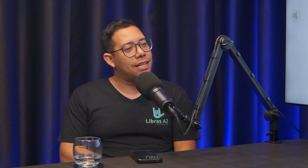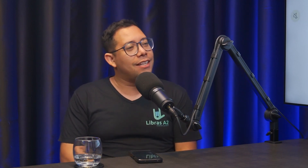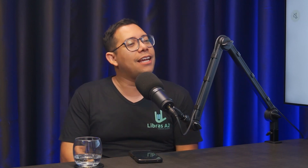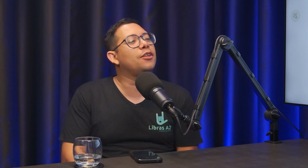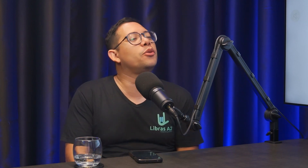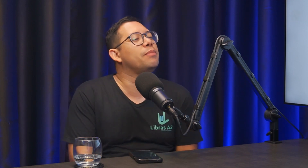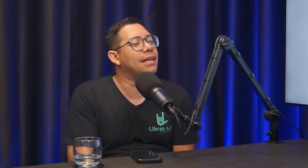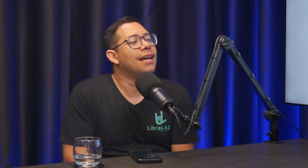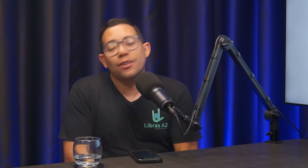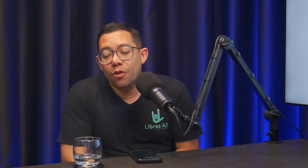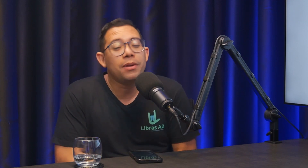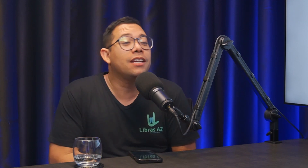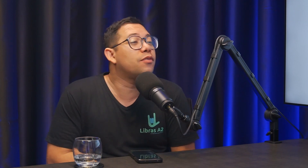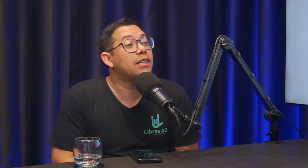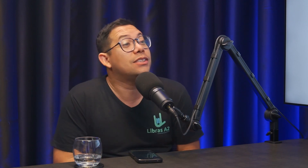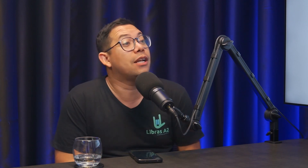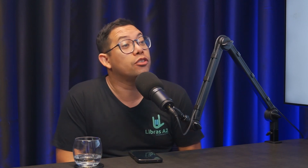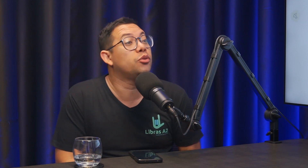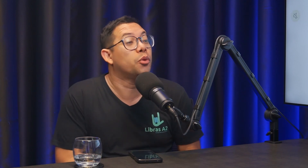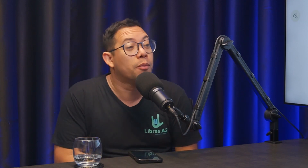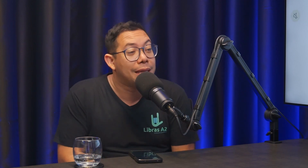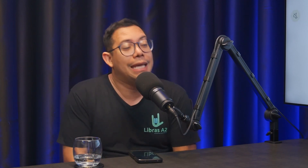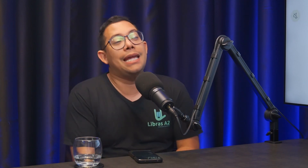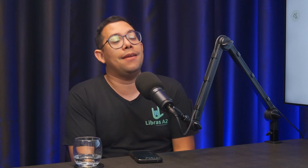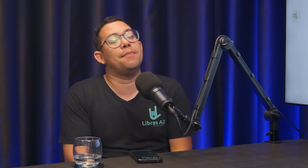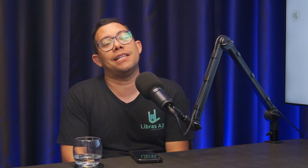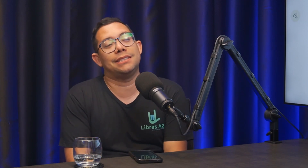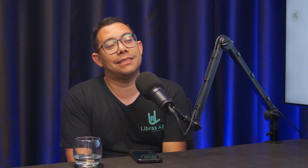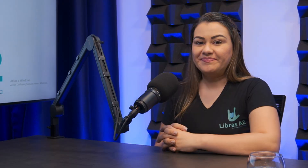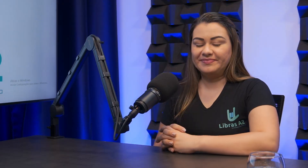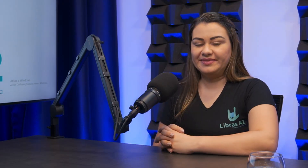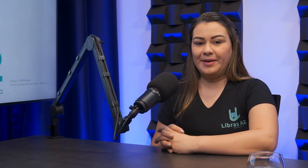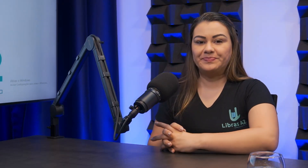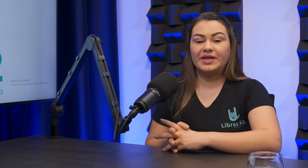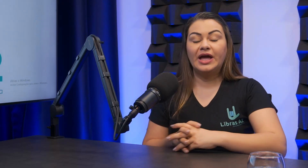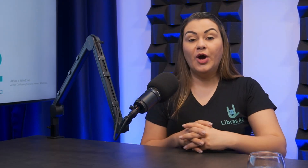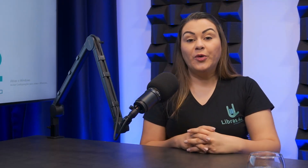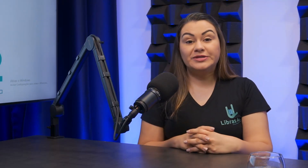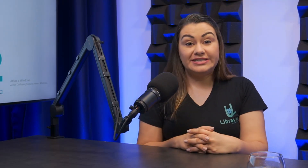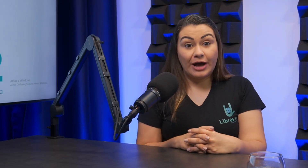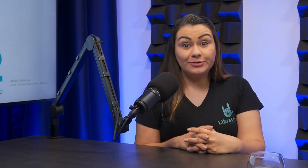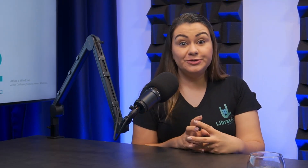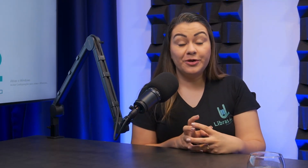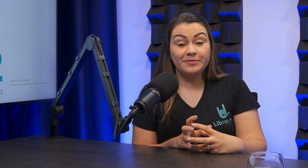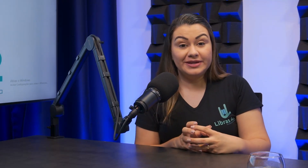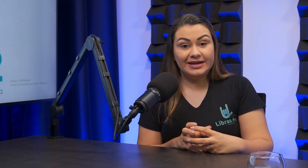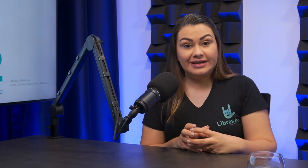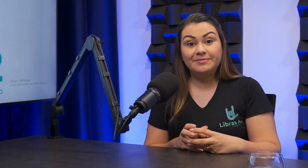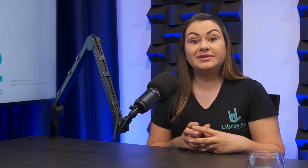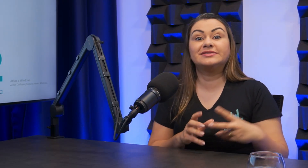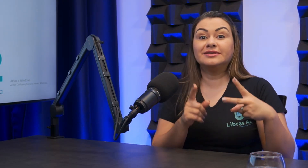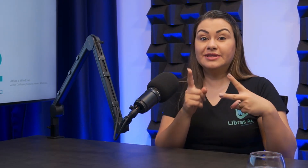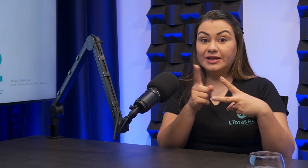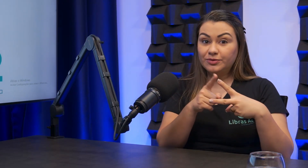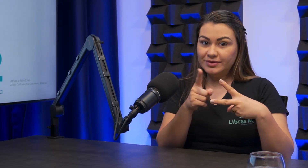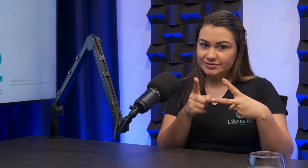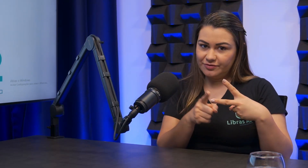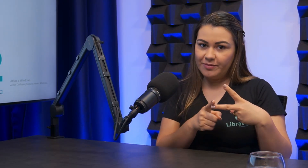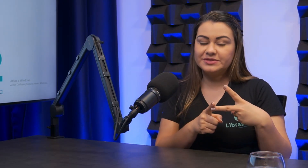tem que dormir. Então, como que a gente faz o sinal de dormir em libras? O sinal de dormir em libras tem duas formas que